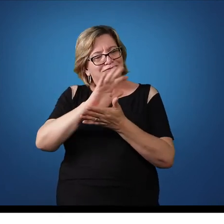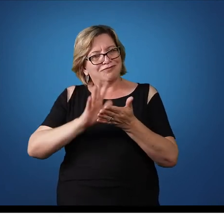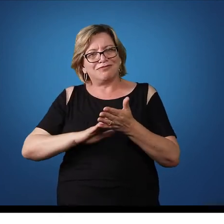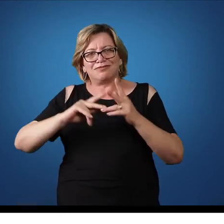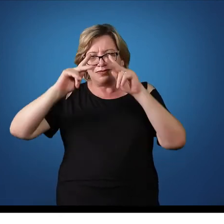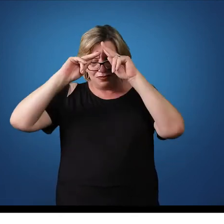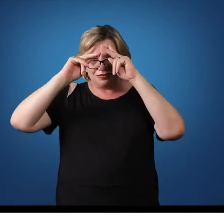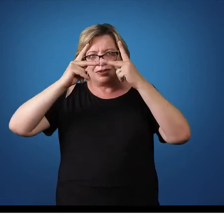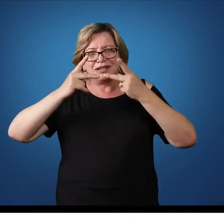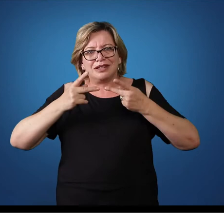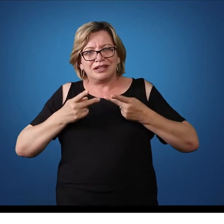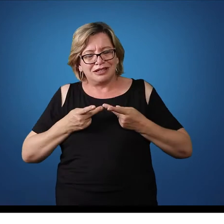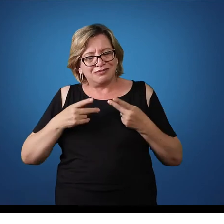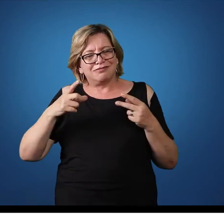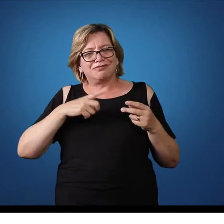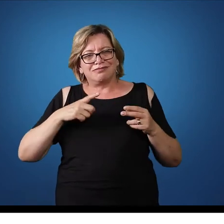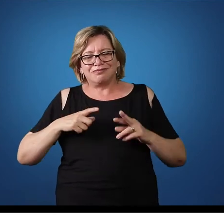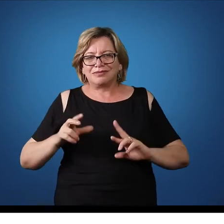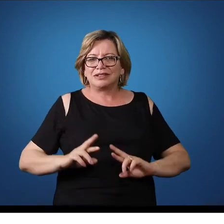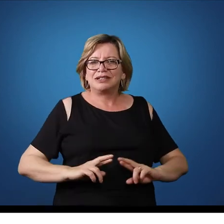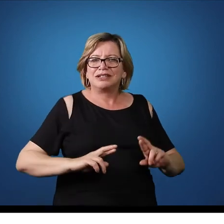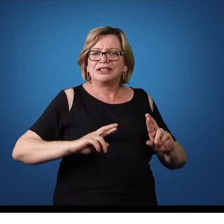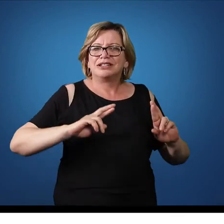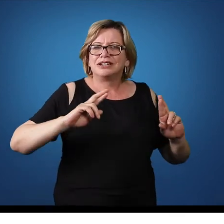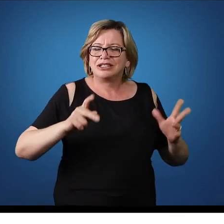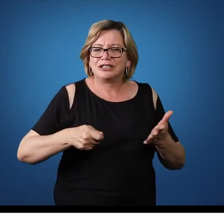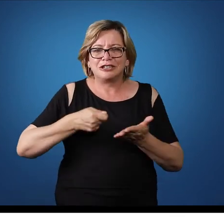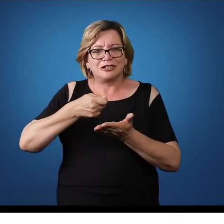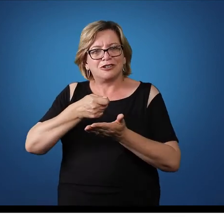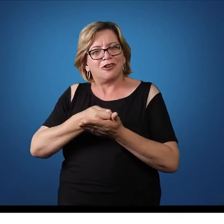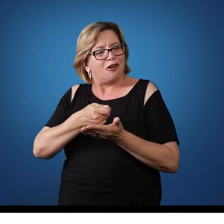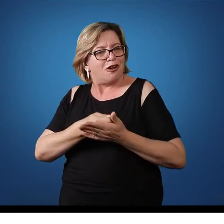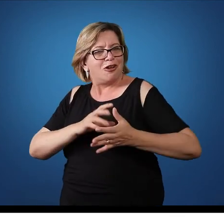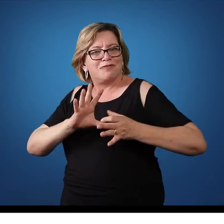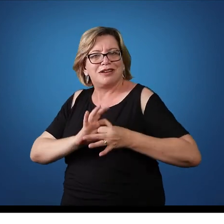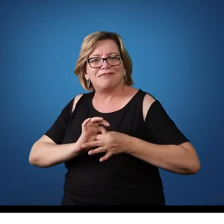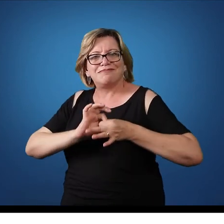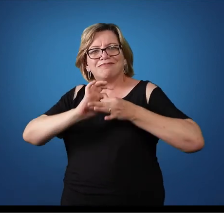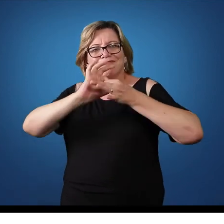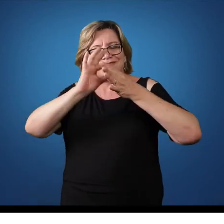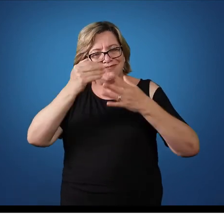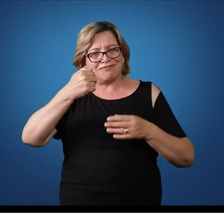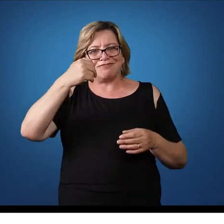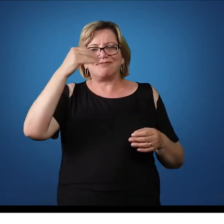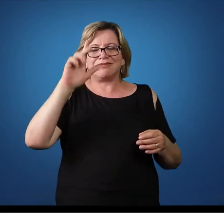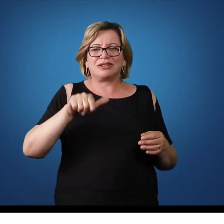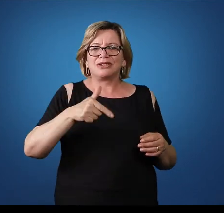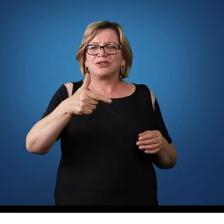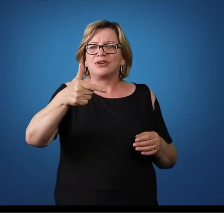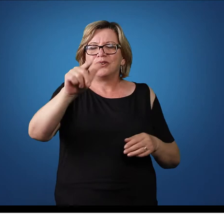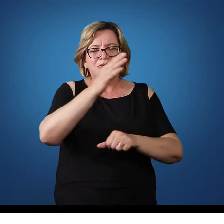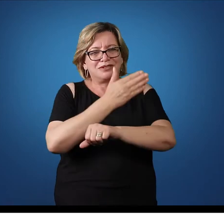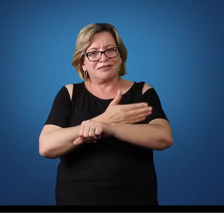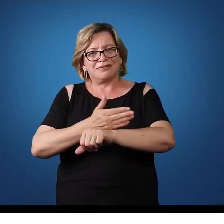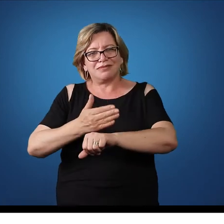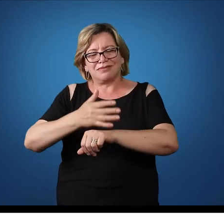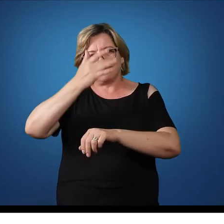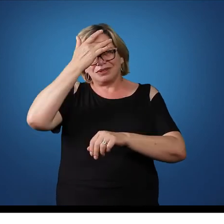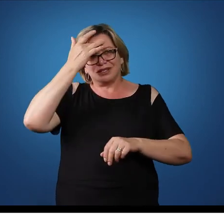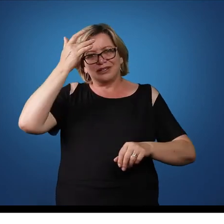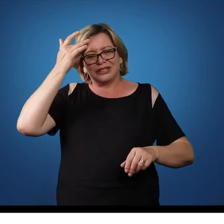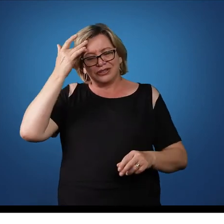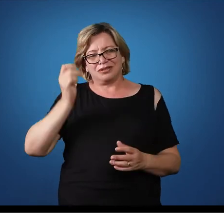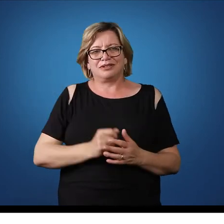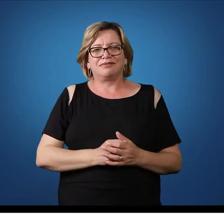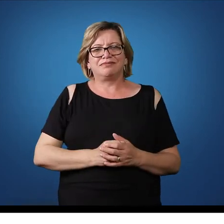uma excepcionalidade, exigir uma liberdade maior que outras práticas. Moralmente,